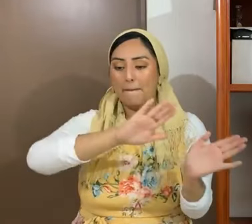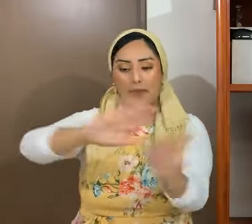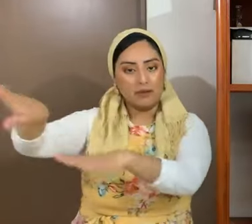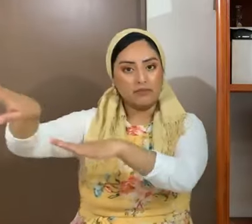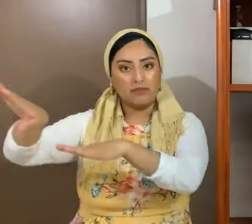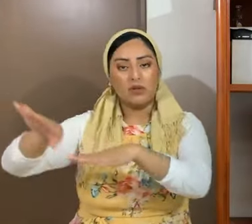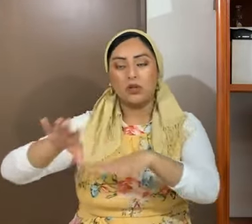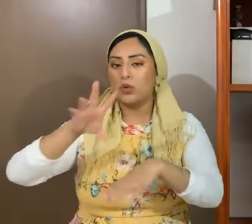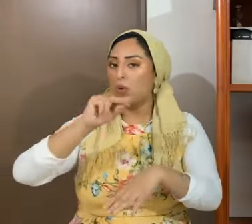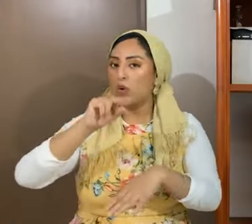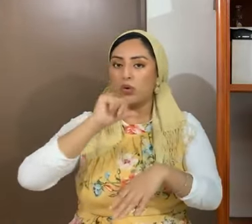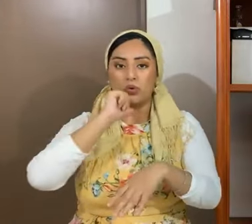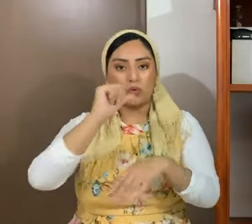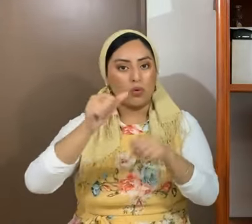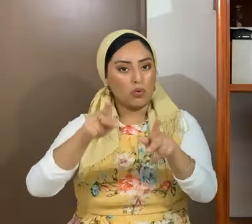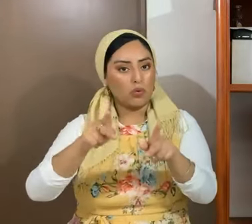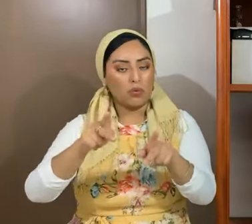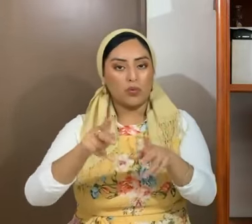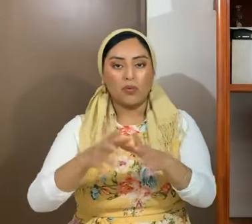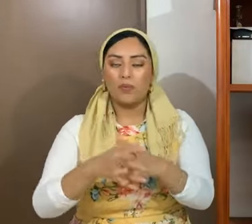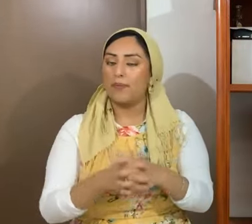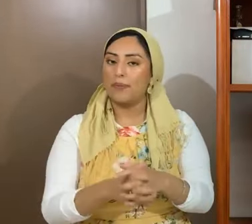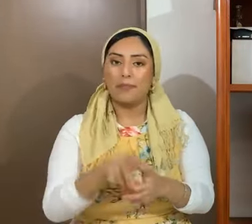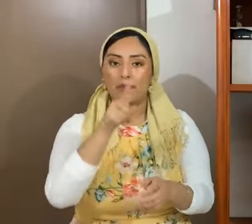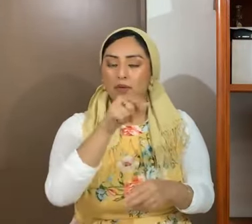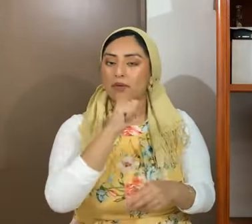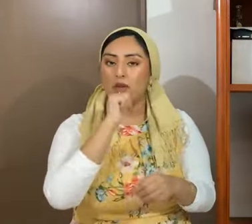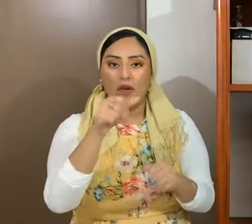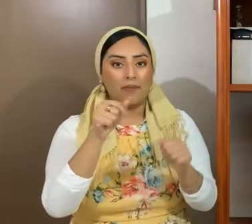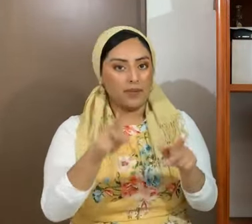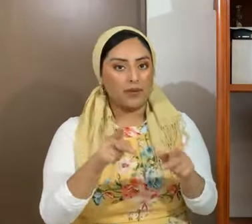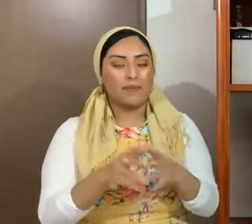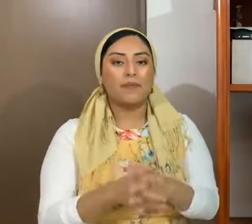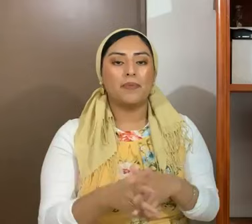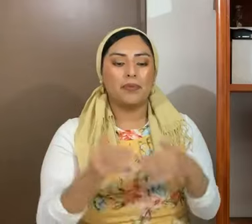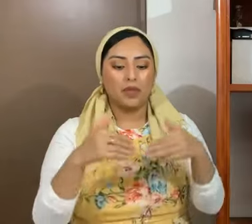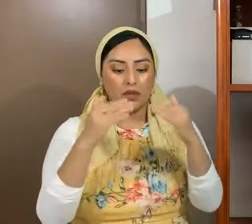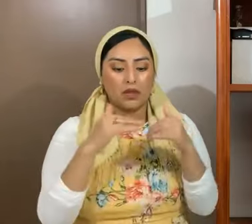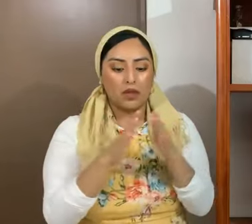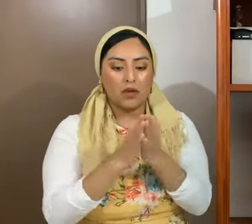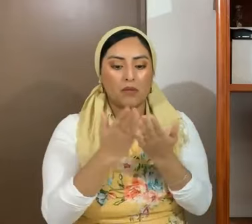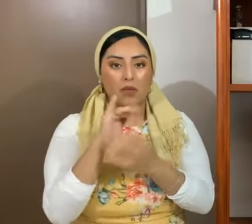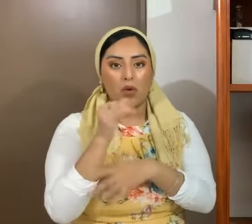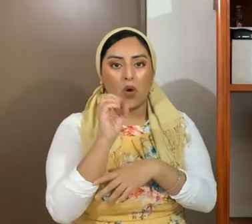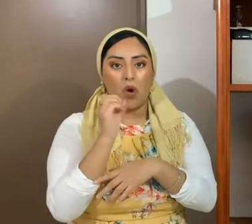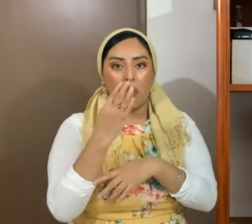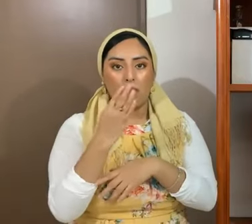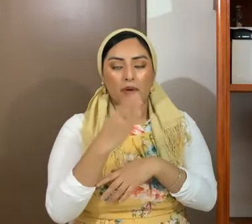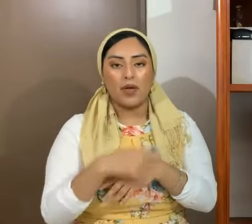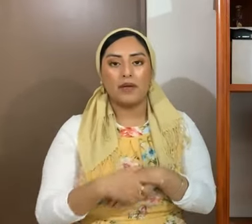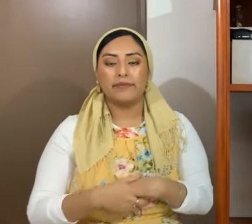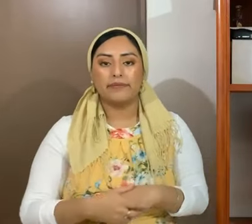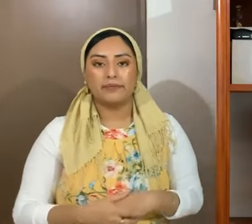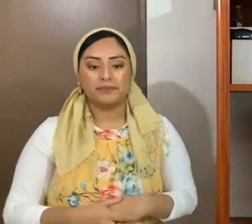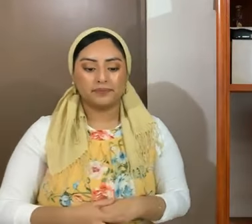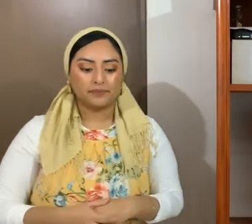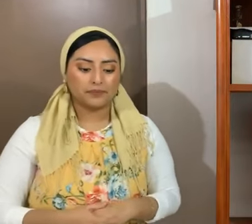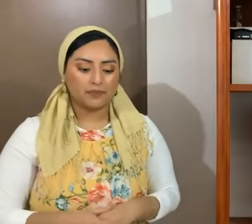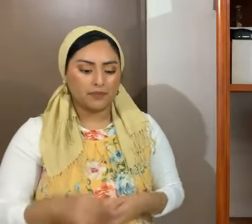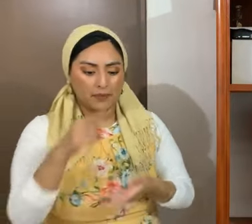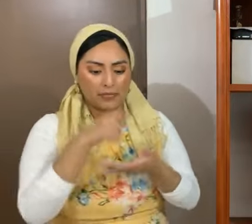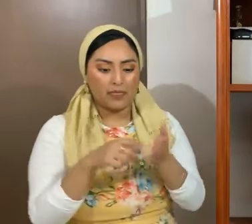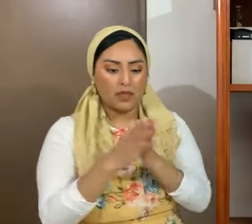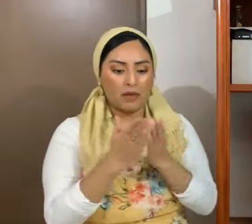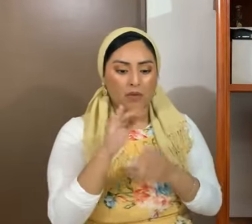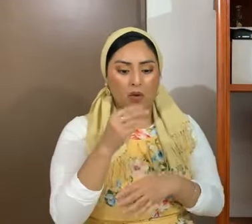lado. No lo permita, Yahweh no lo permita y tú no lo permitas. Vamos al libro de Job, vamos atrás de los Salmos, al libro de